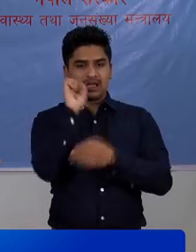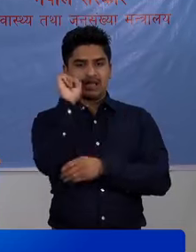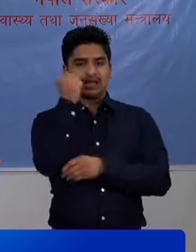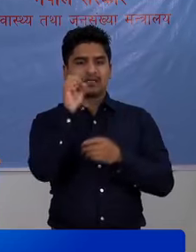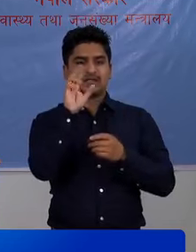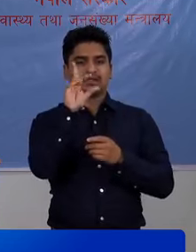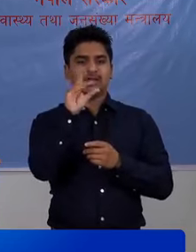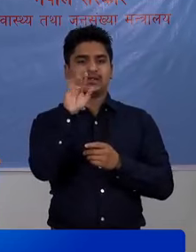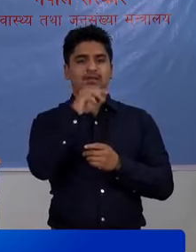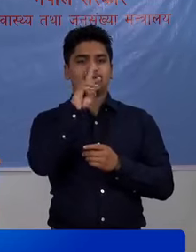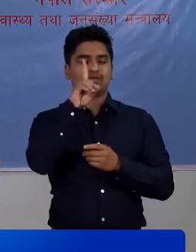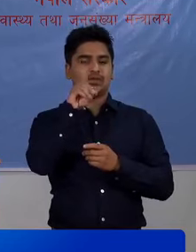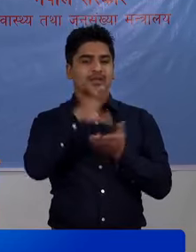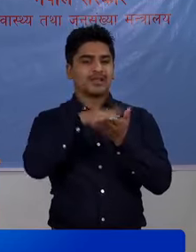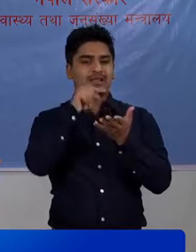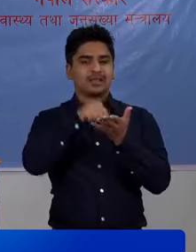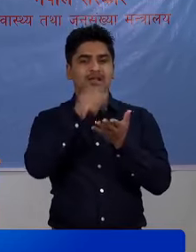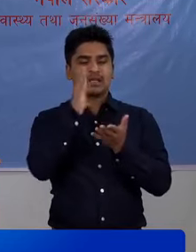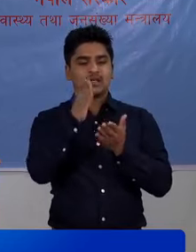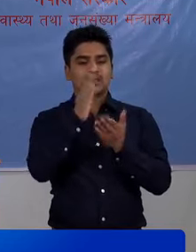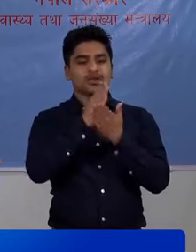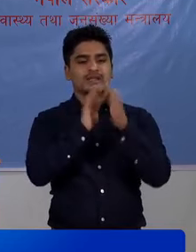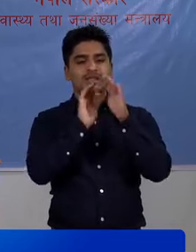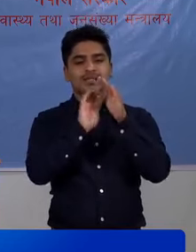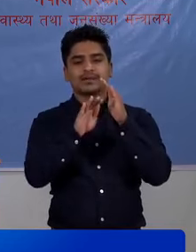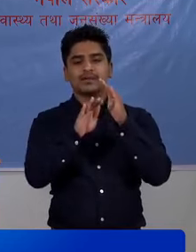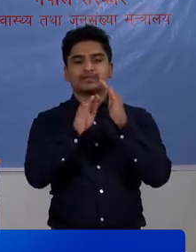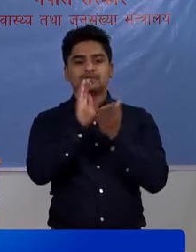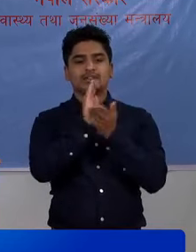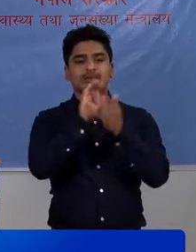सेंट्र ले खसरी सेवा संचालन गरिए रा